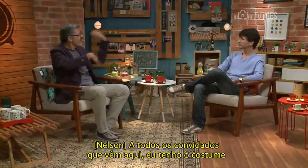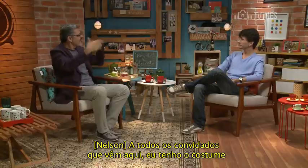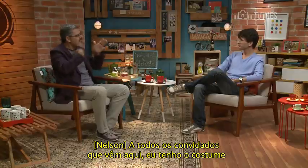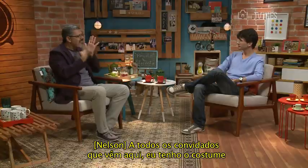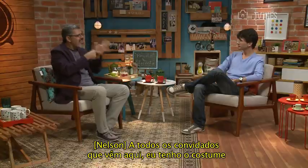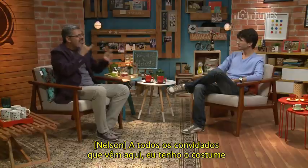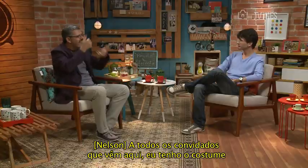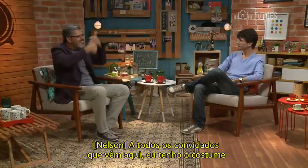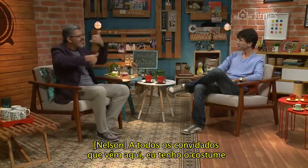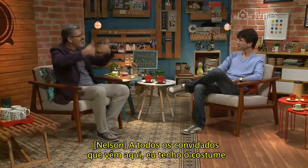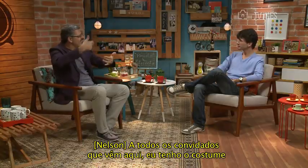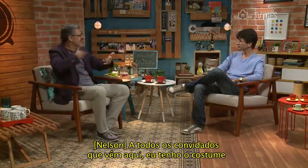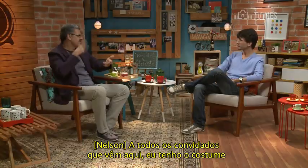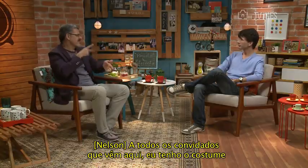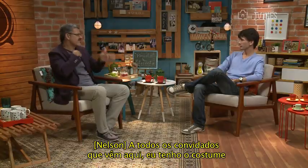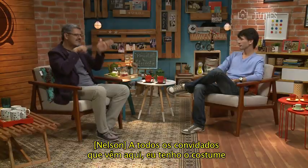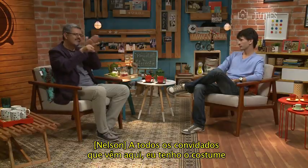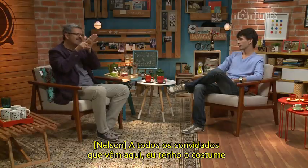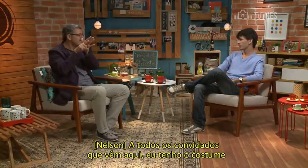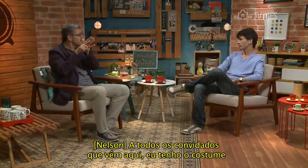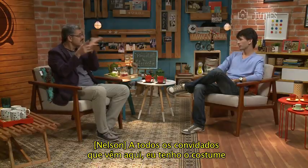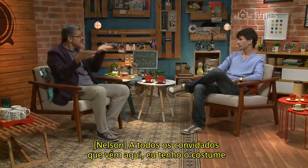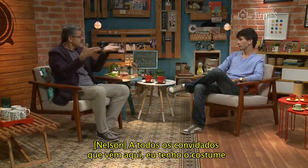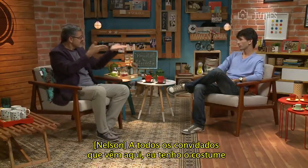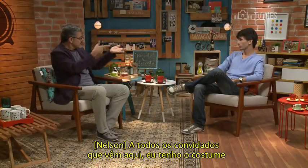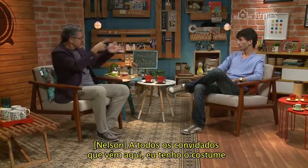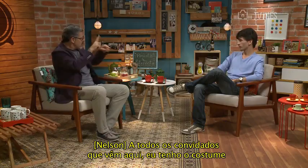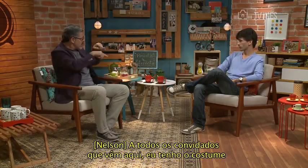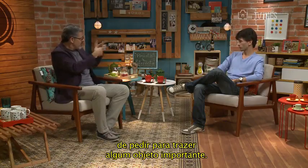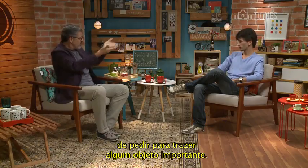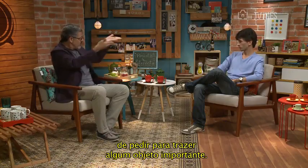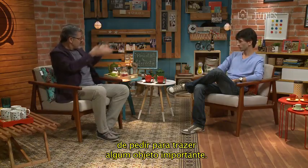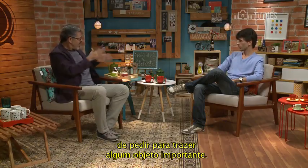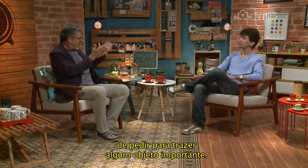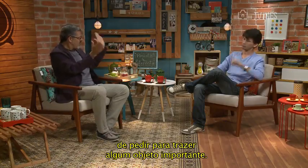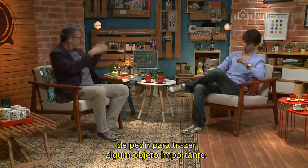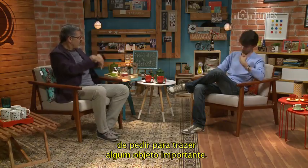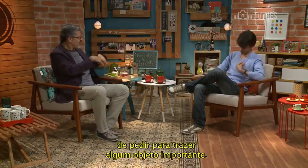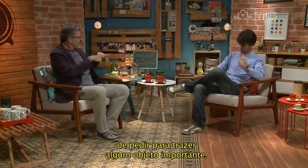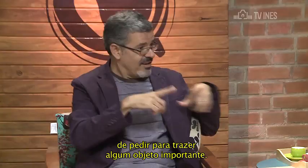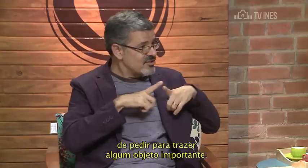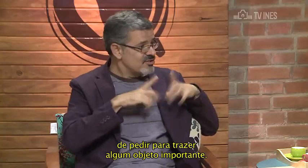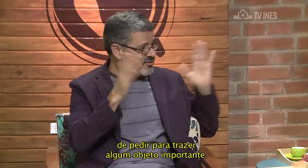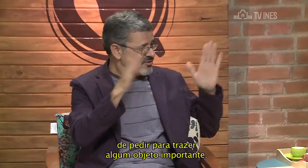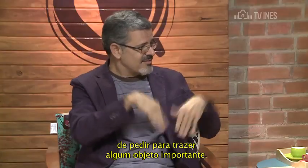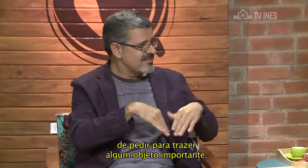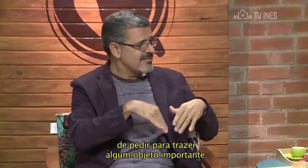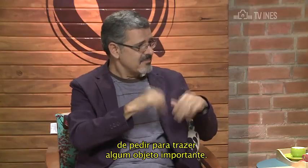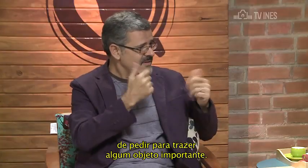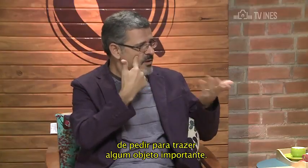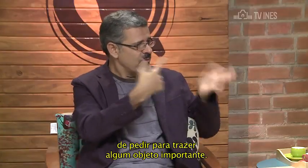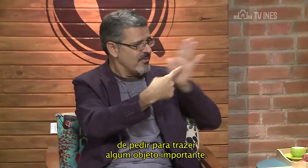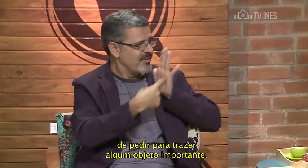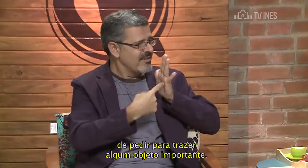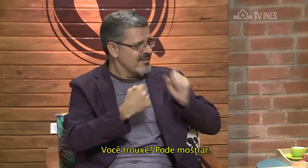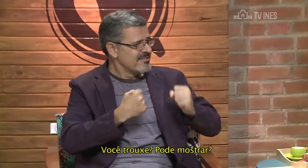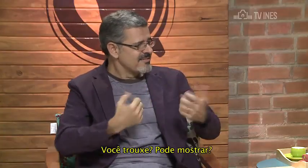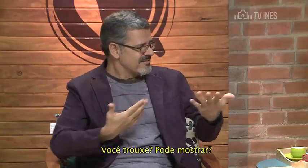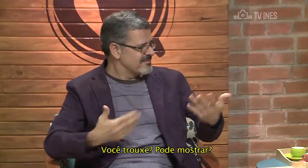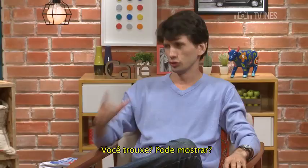aqui e eu tenho costume de pedir para trazer Algum objeto importante você